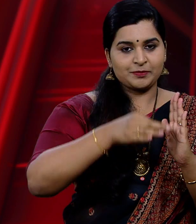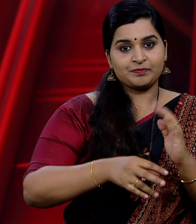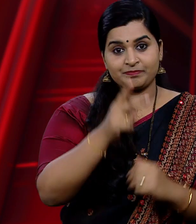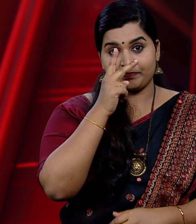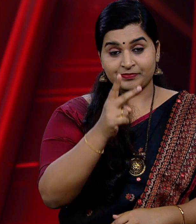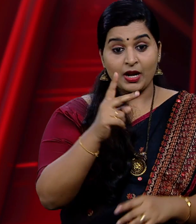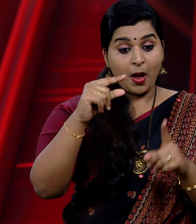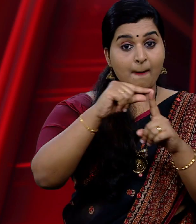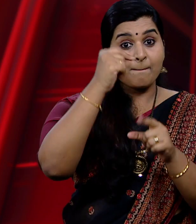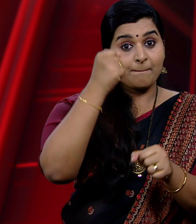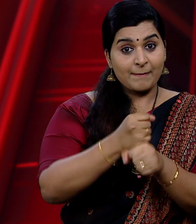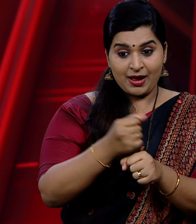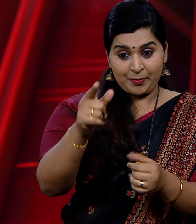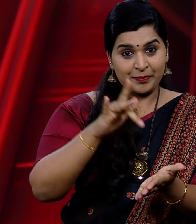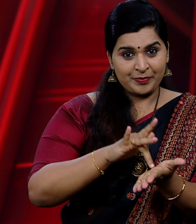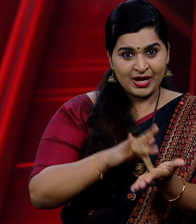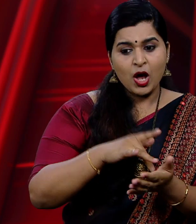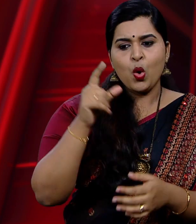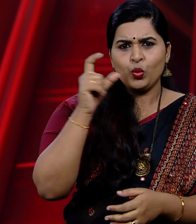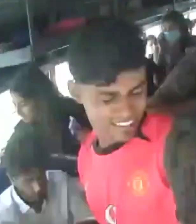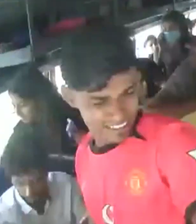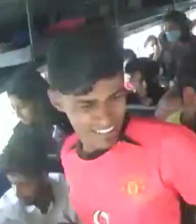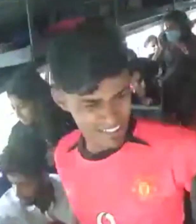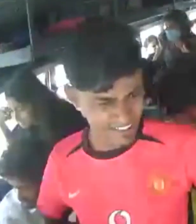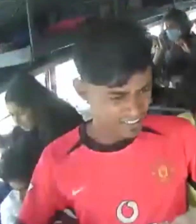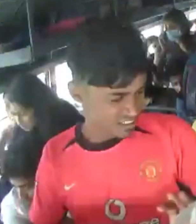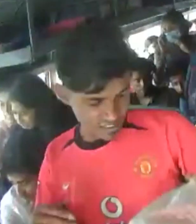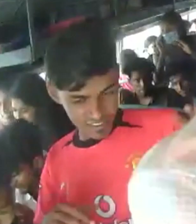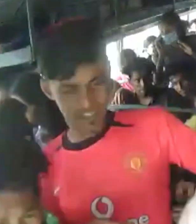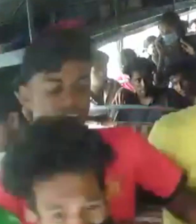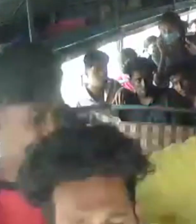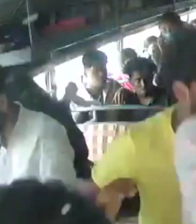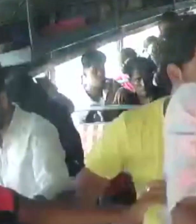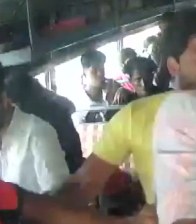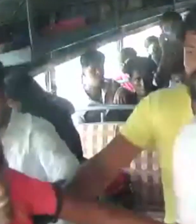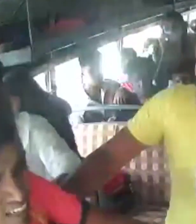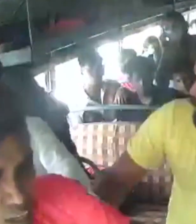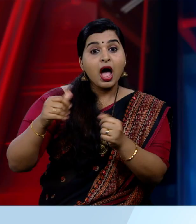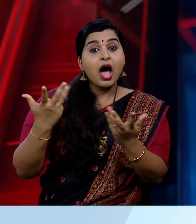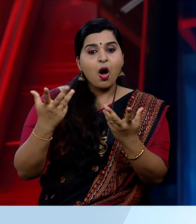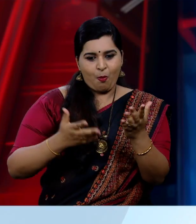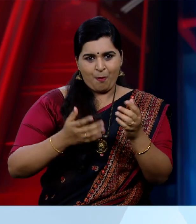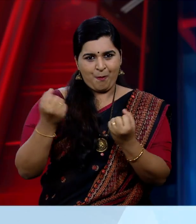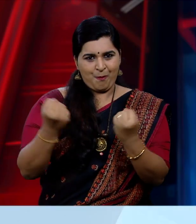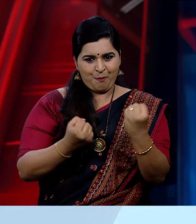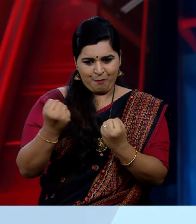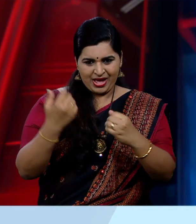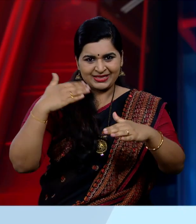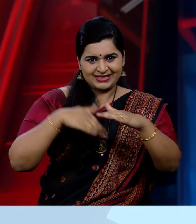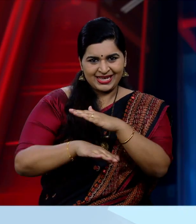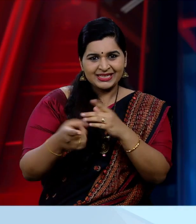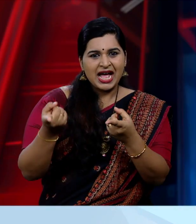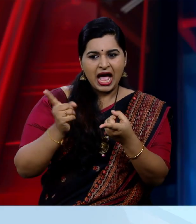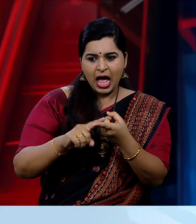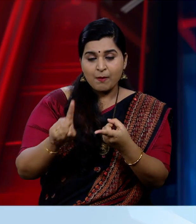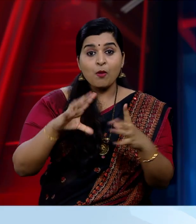പാലക്കാട് പുതുശ്ശേരിയിൽ കോളേജ് വിദ്യാർത്ഥികളെ ബസ്സിനുള്ളിൽ മർദ്ദിച്ച കേസിൽ അഞ്ചു പേർ അറസ്റ്റിൽ. കഞ്ചിക്കോട് സ്വദേശികളാണ് പിടിയിലായത്. കേസിൽ രണ്ടു പേർ